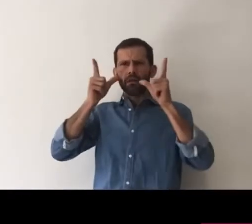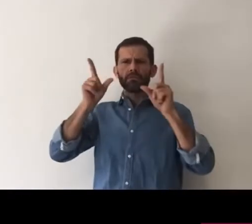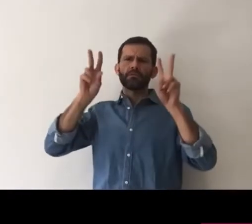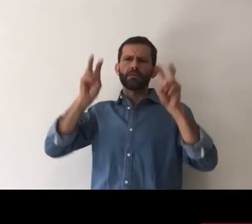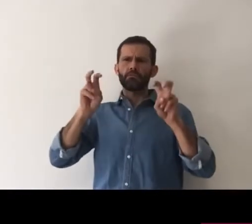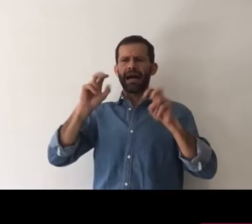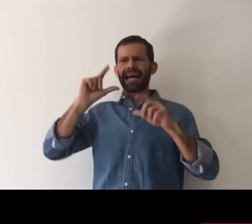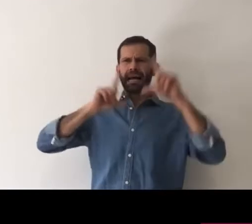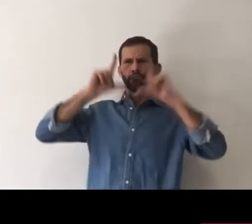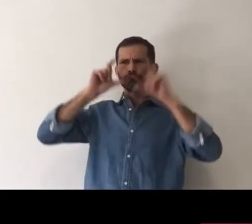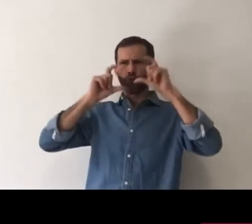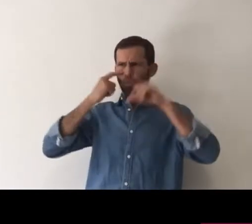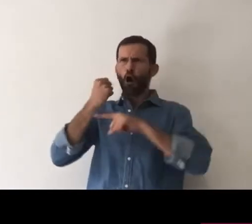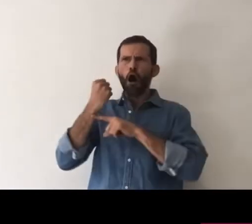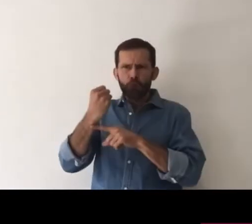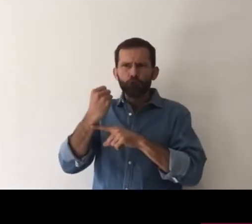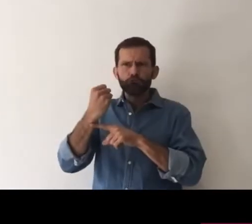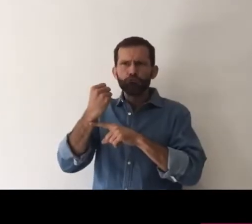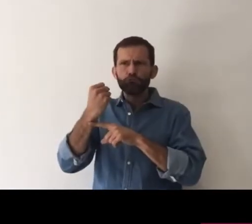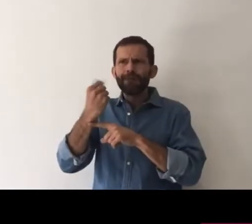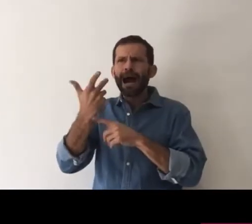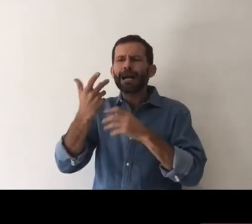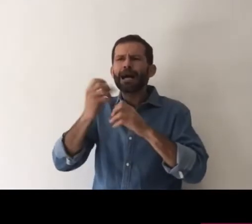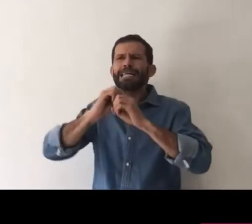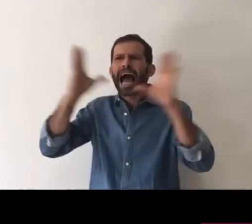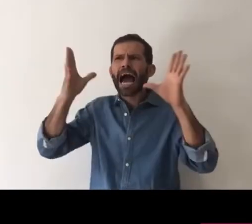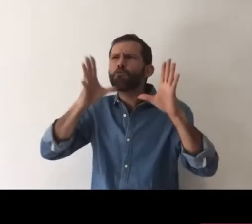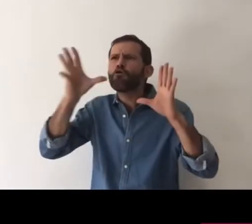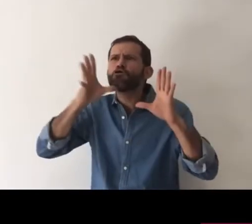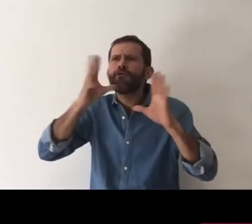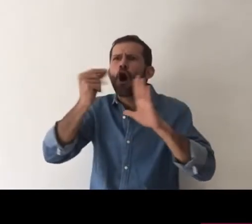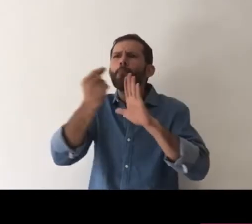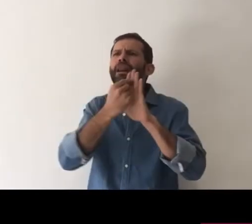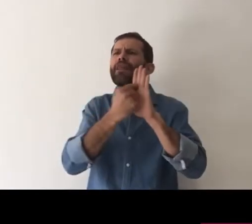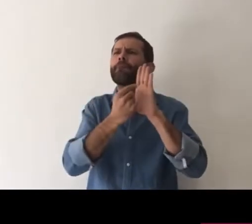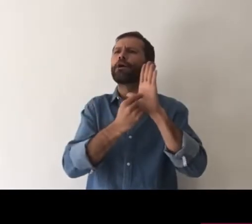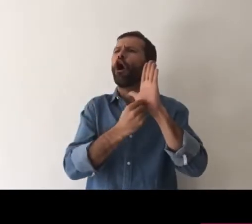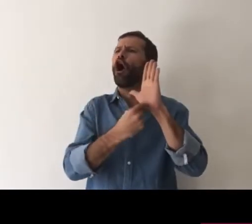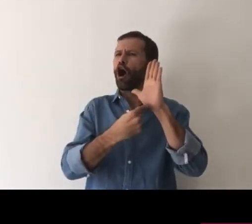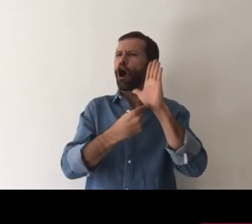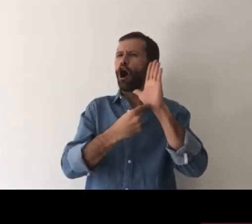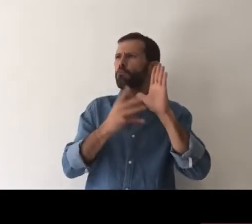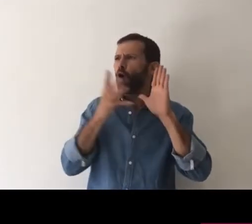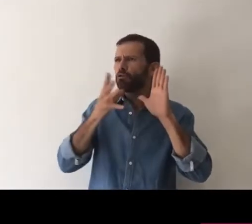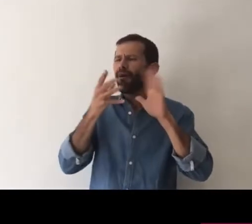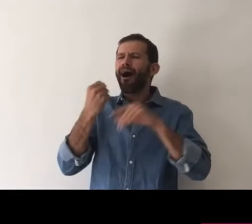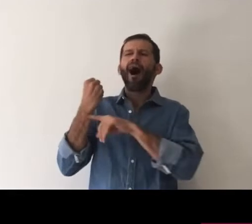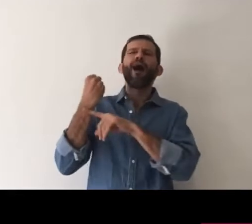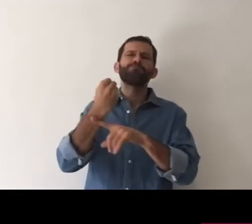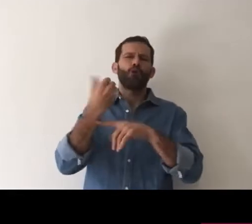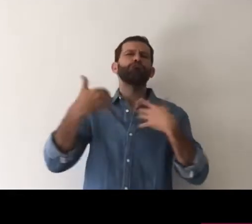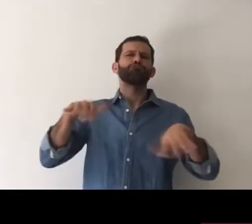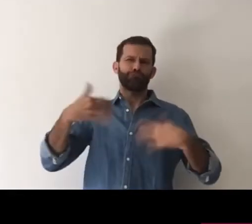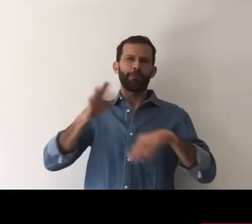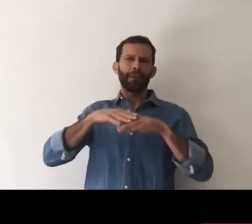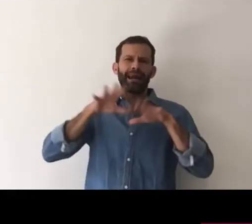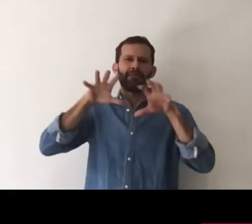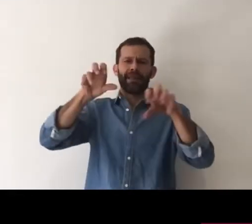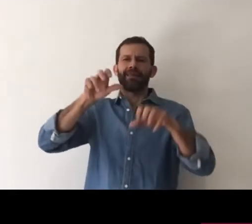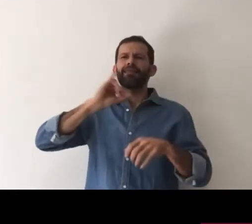A través de esta investigación fuimos conscientes de que los gestos efectivamente servían de apoyo, aunque, como comentaba